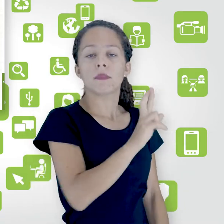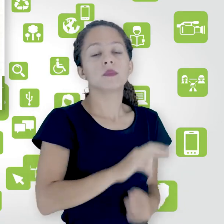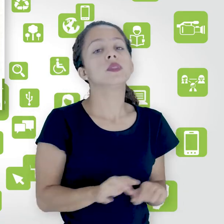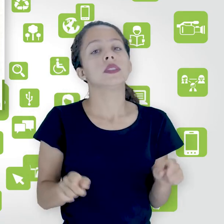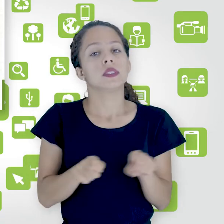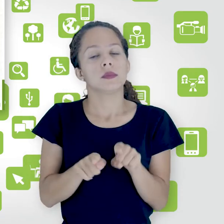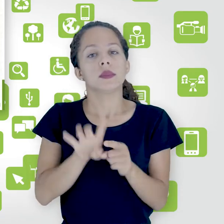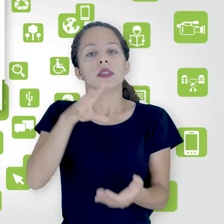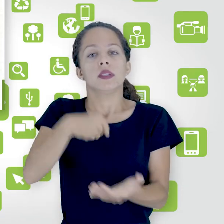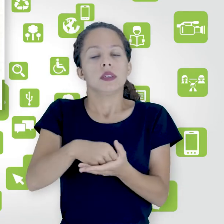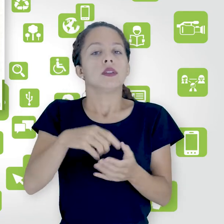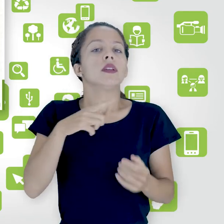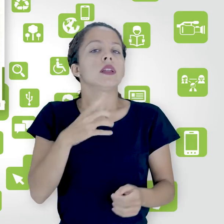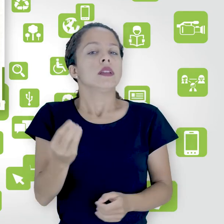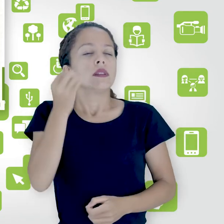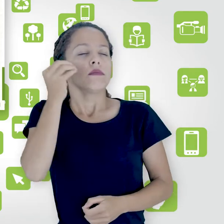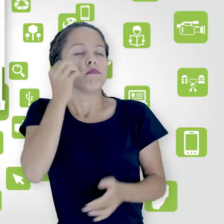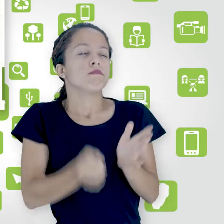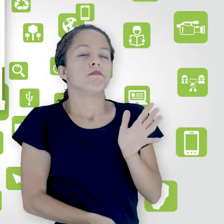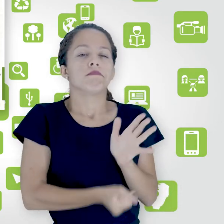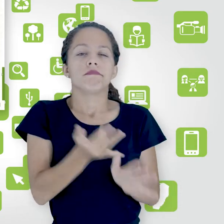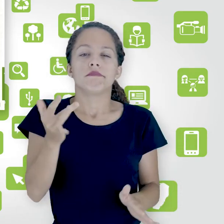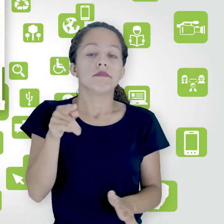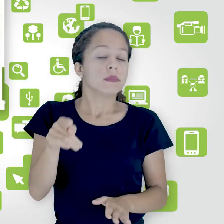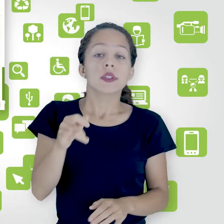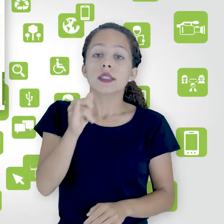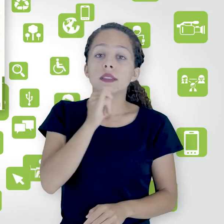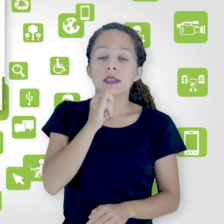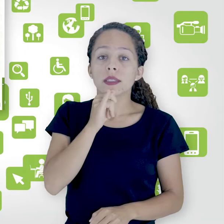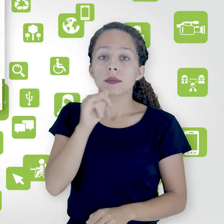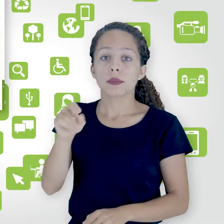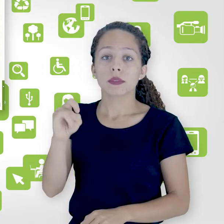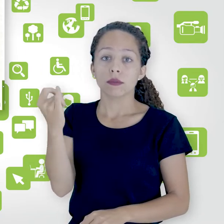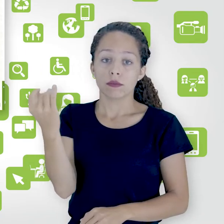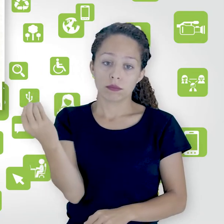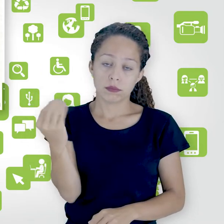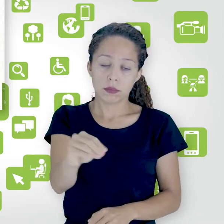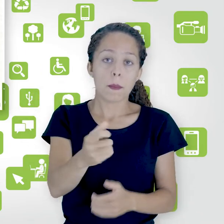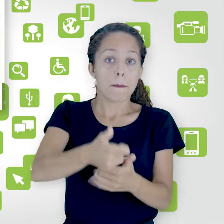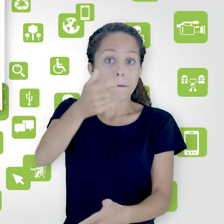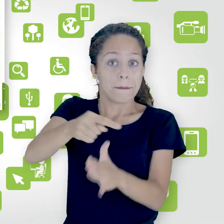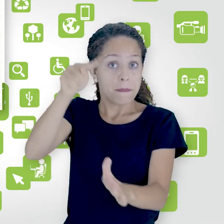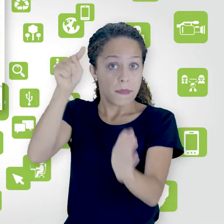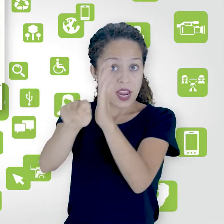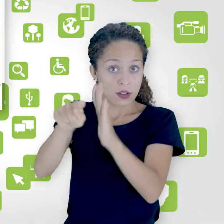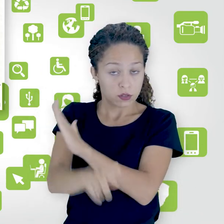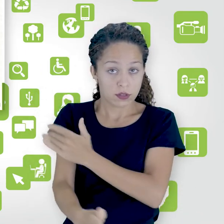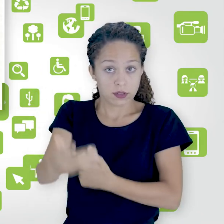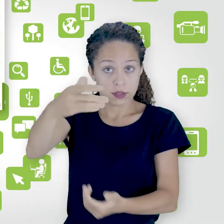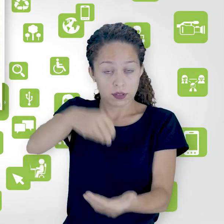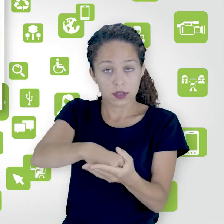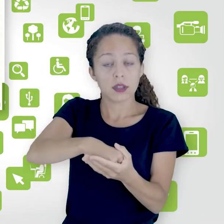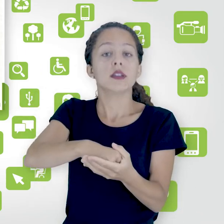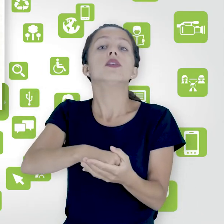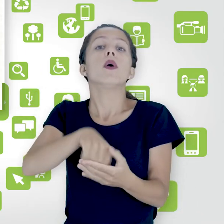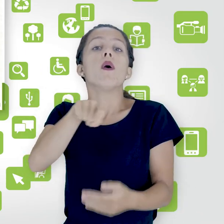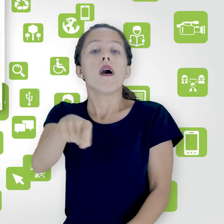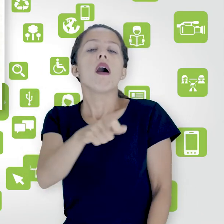E ainda existe a opção de múltiplas tentativas. Isso só vai ser utilizado caso você configure o questionário para que o